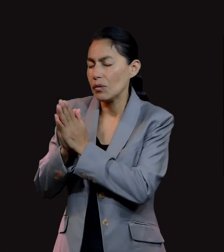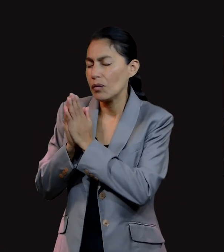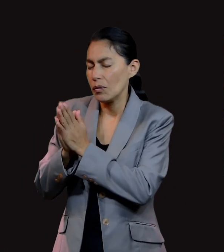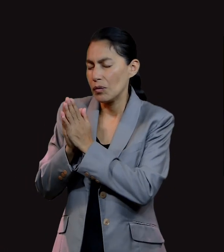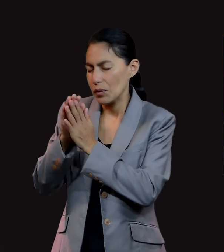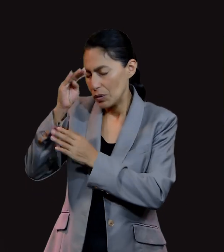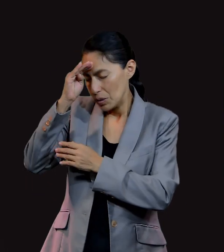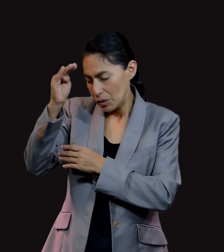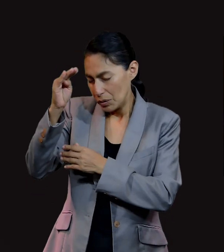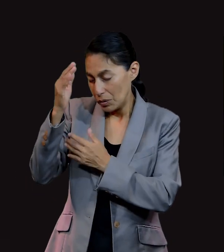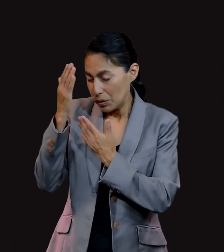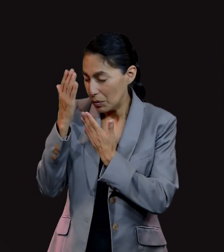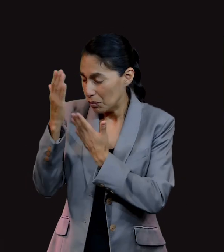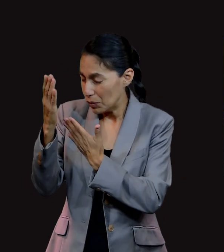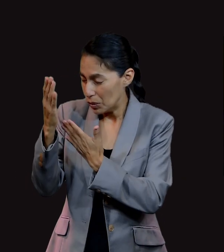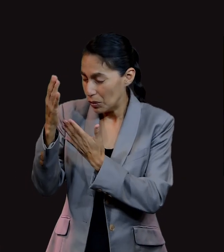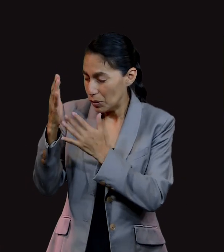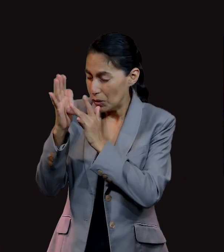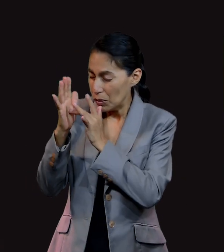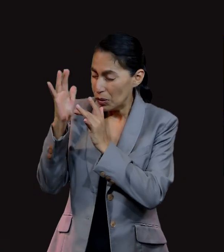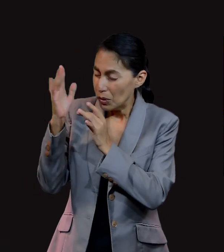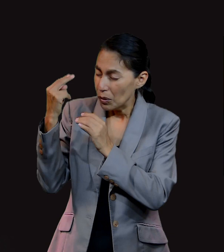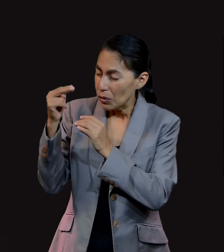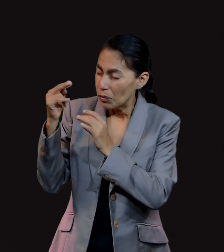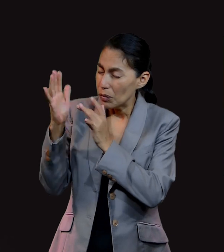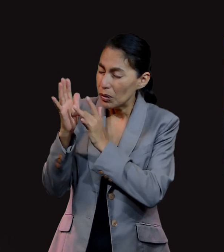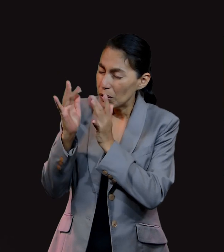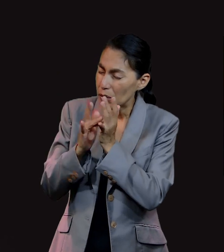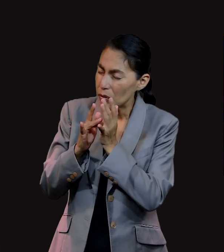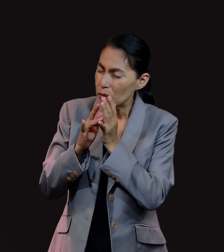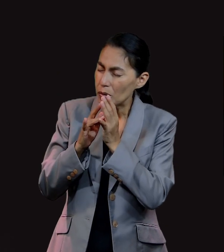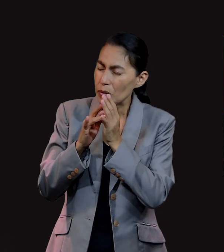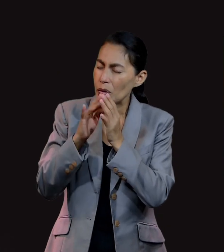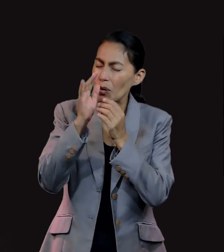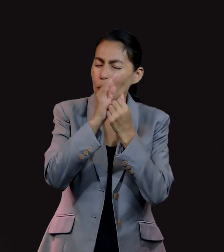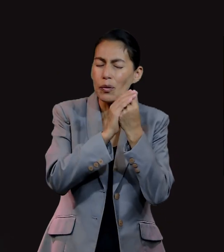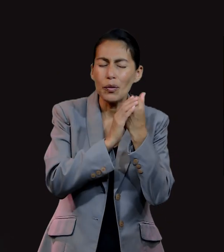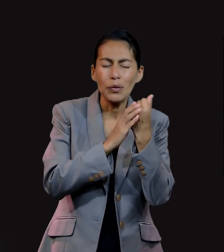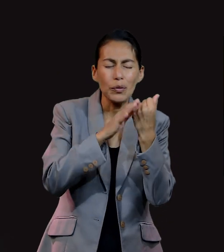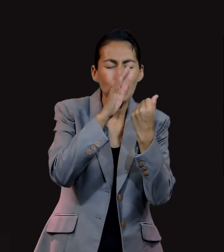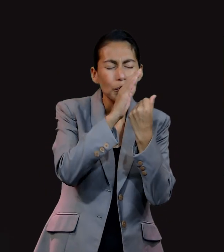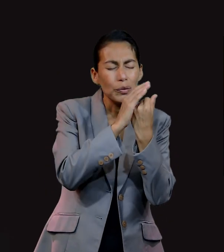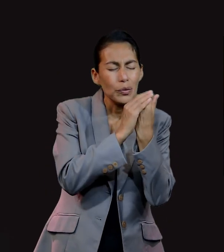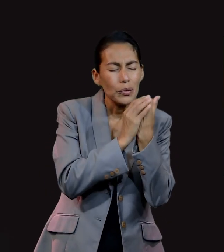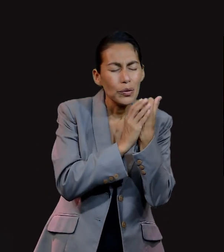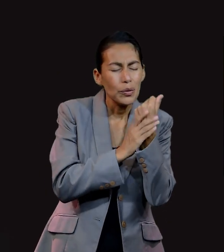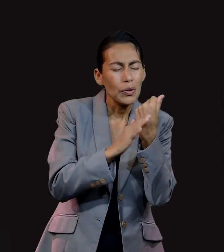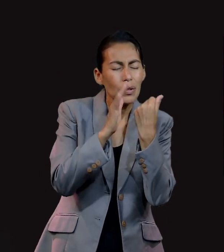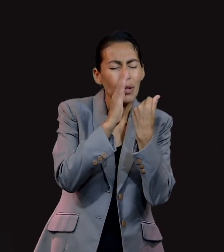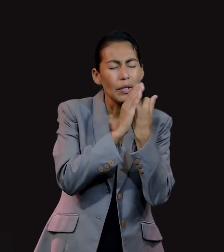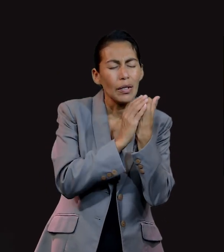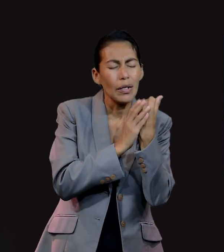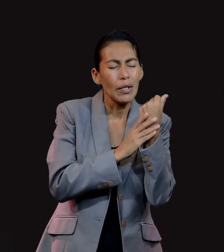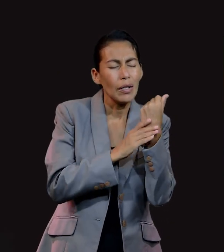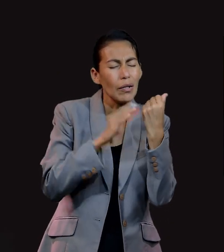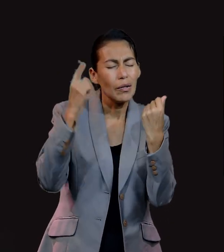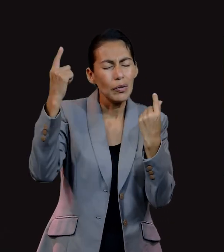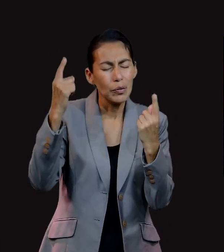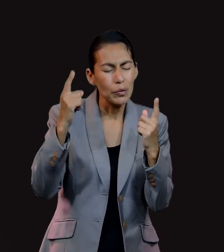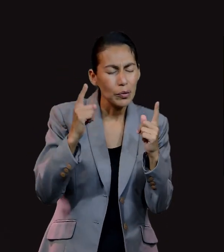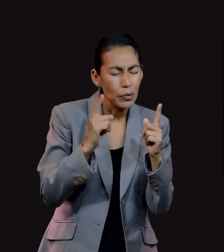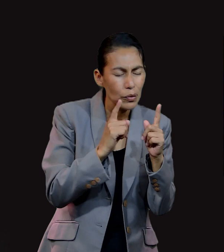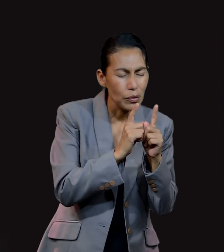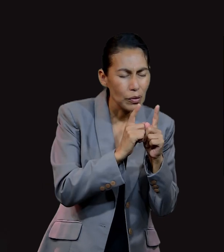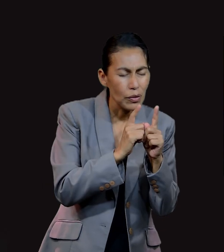pido Señor Te en el nombre de Jesucristo Que les consueles Amén través de tu presencia A través de tu palabra